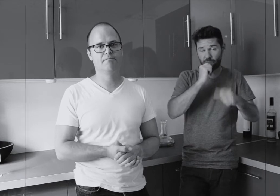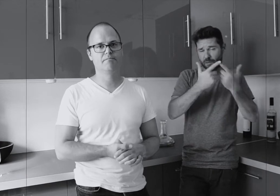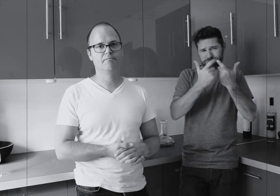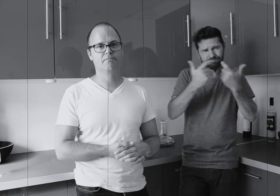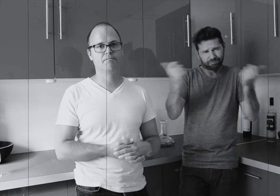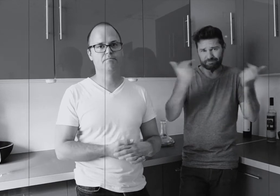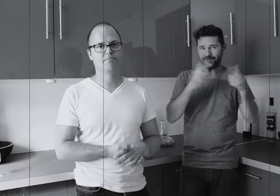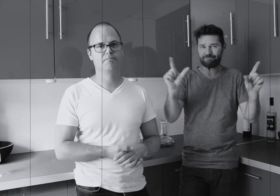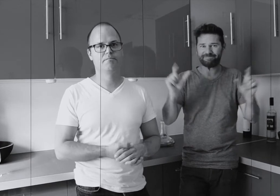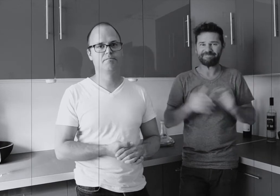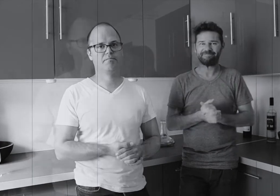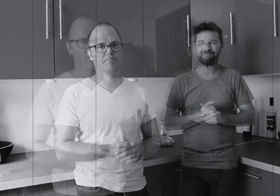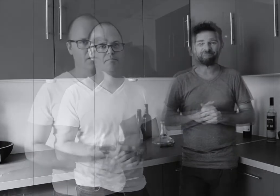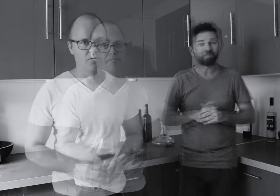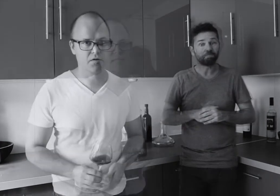déguster.